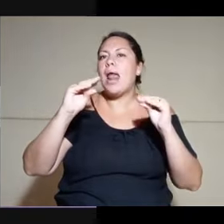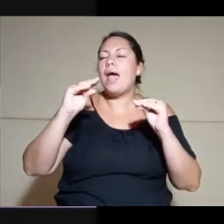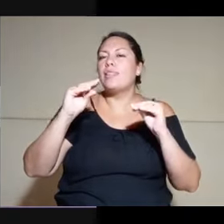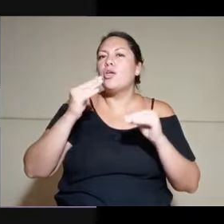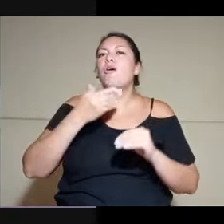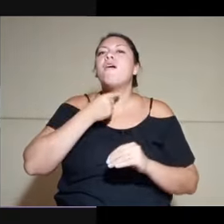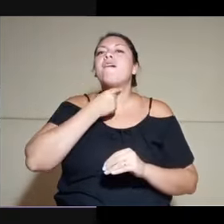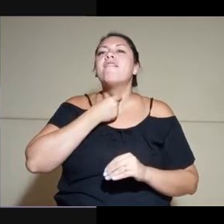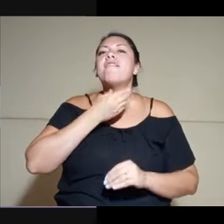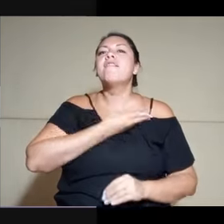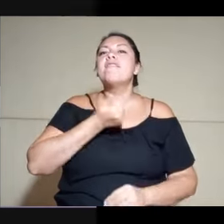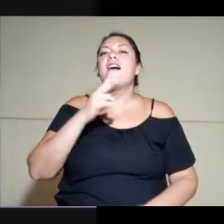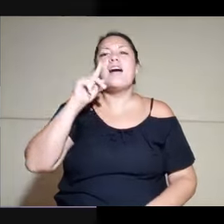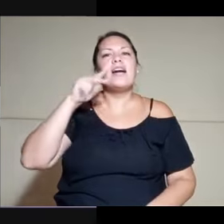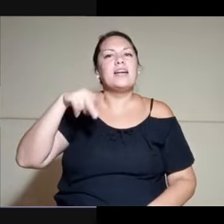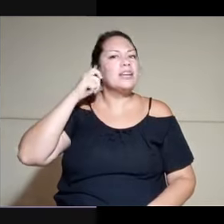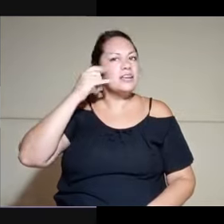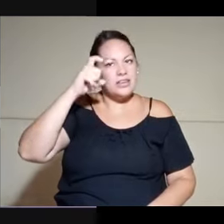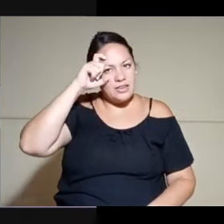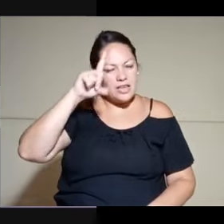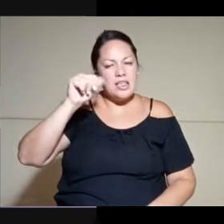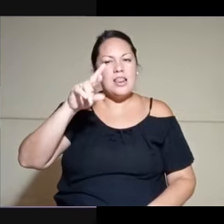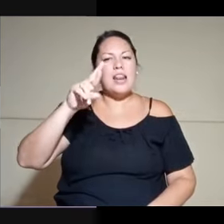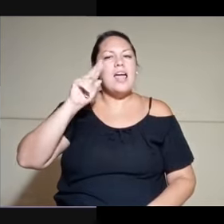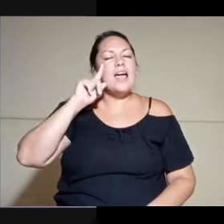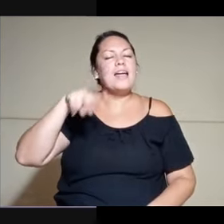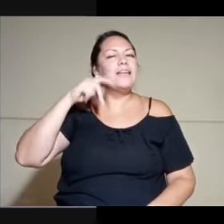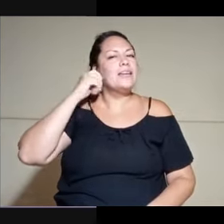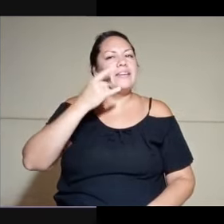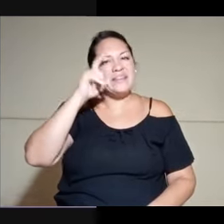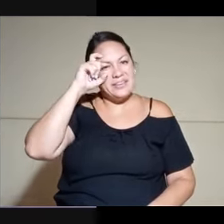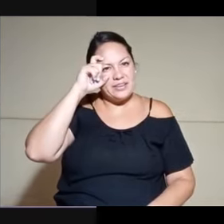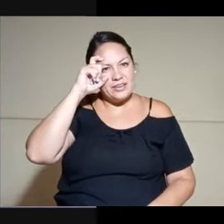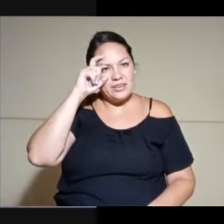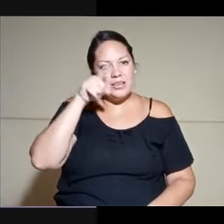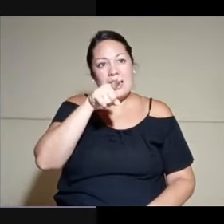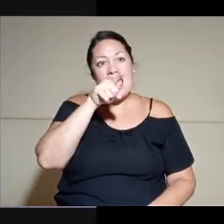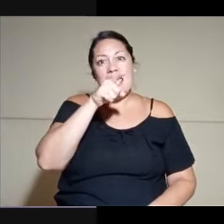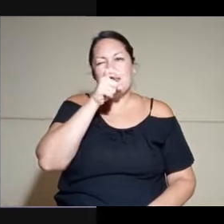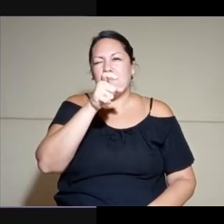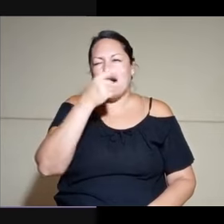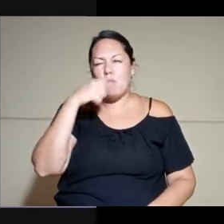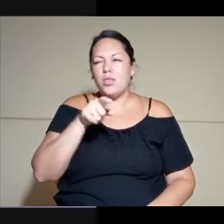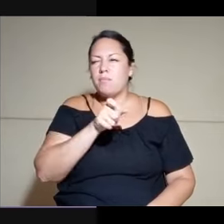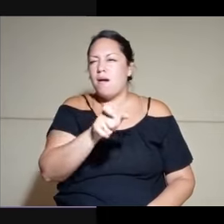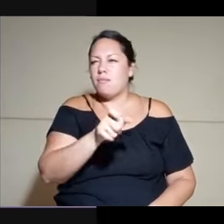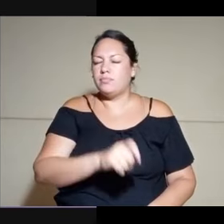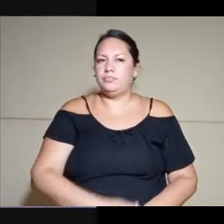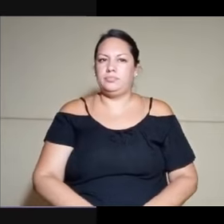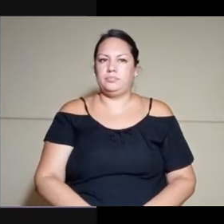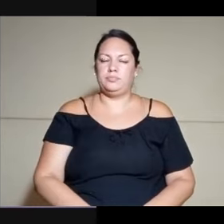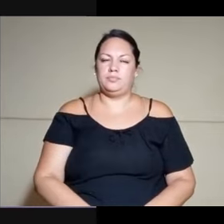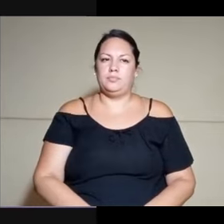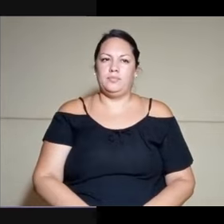Músculos del paladar blando, faringe y laringe. ¿Eso es todo lo que dice? No, dice. Músculo esternocleido,